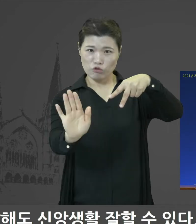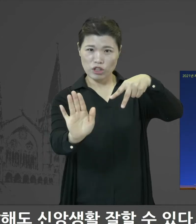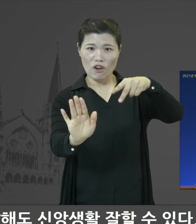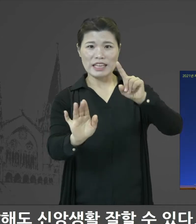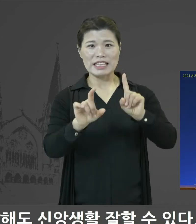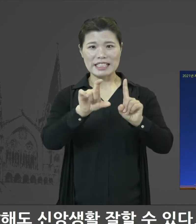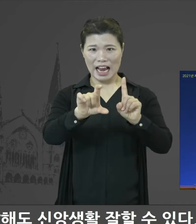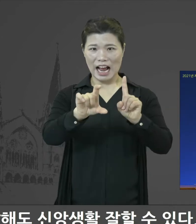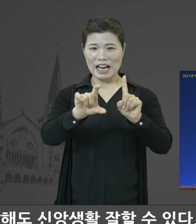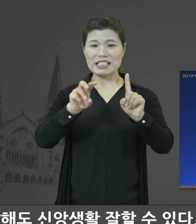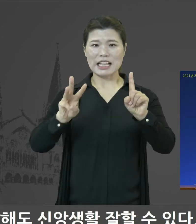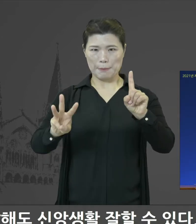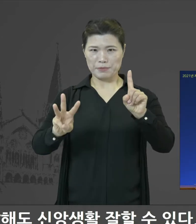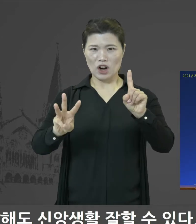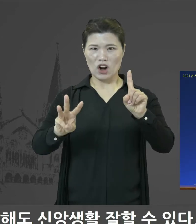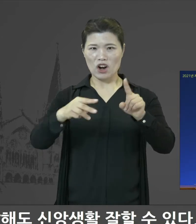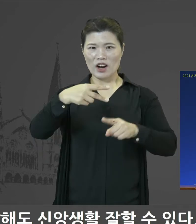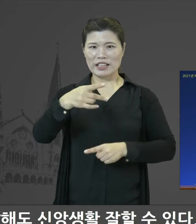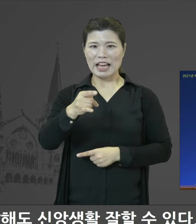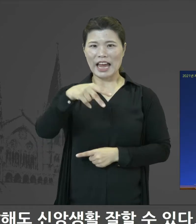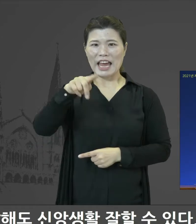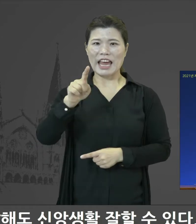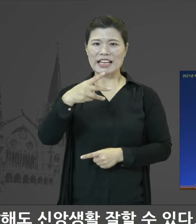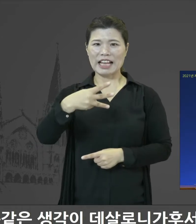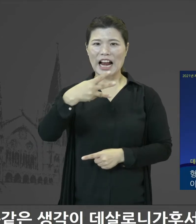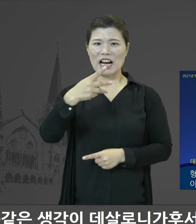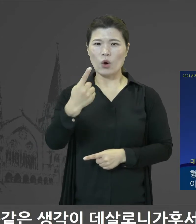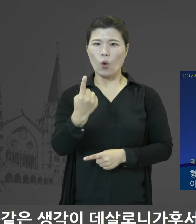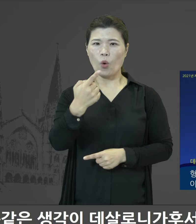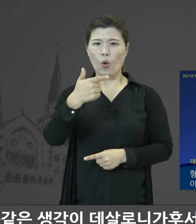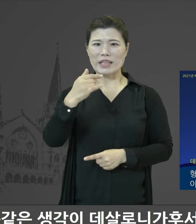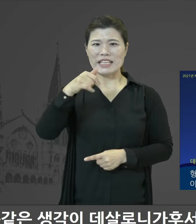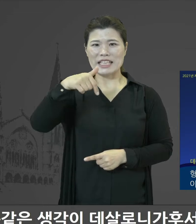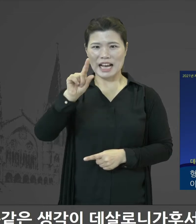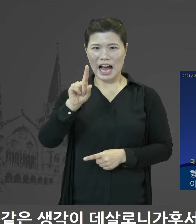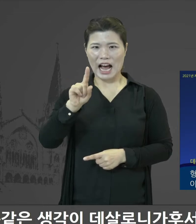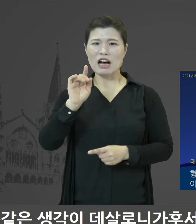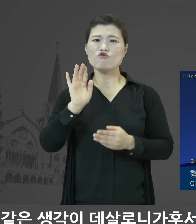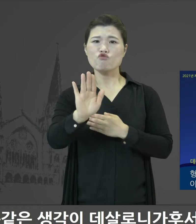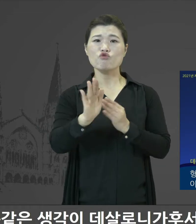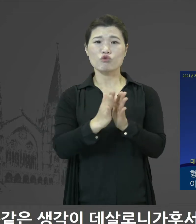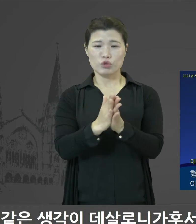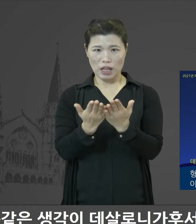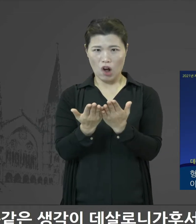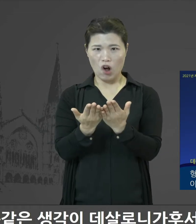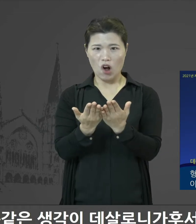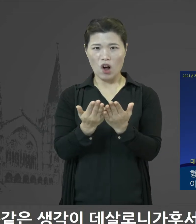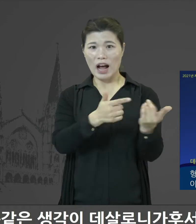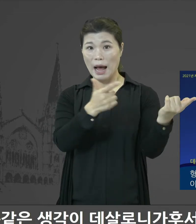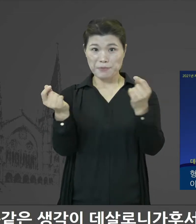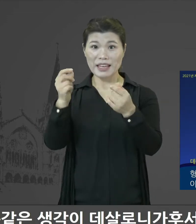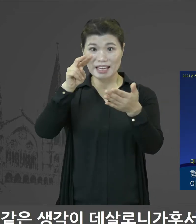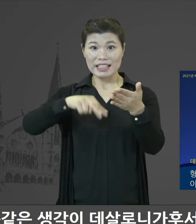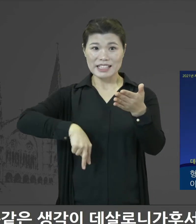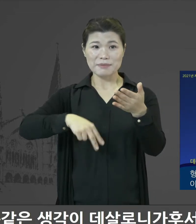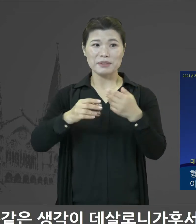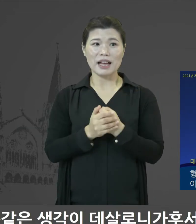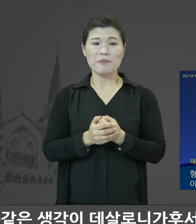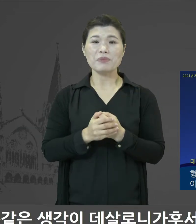기록이 되어 있습니다. 데살로니가 후서 1장 3절 자막으로 보겠습니다. 같이 한번